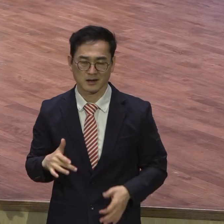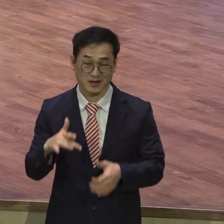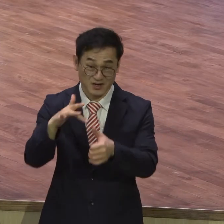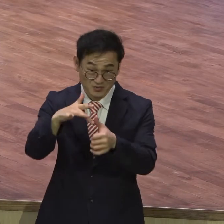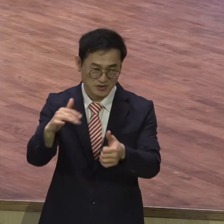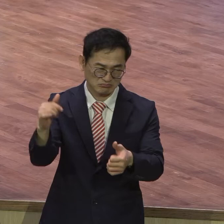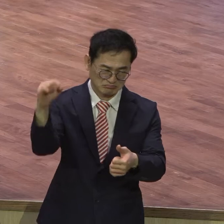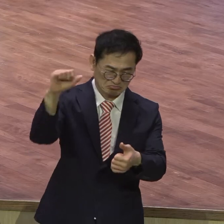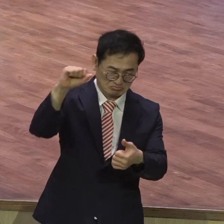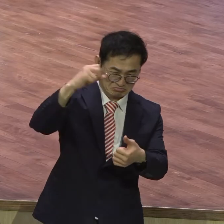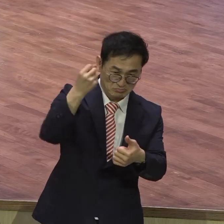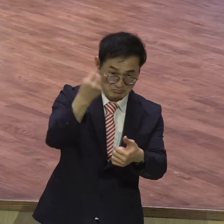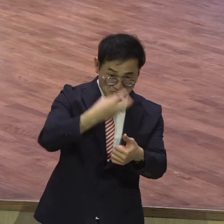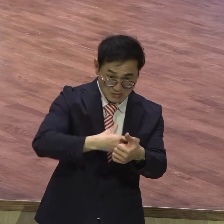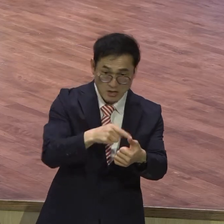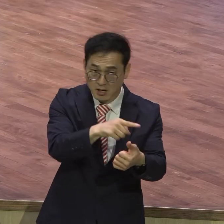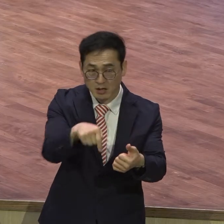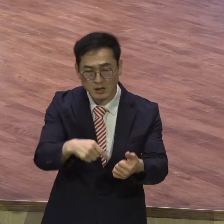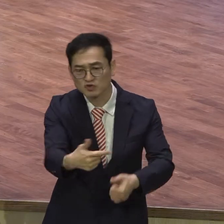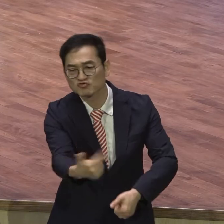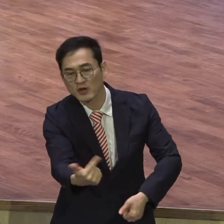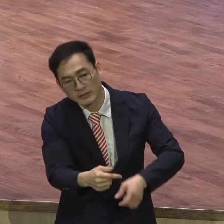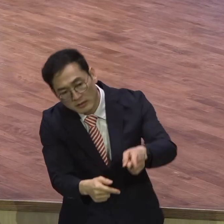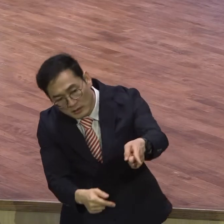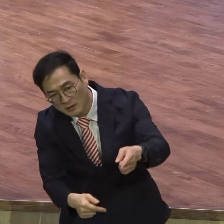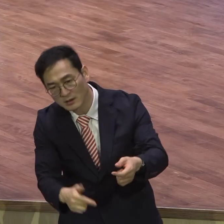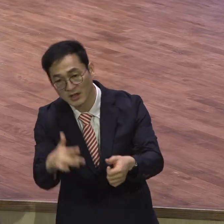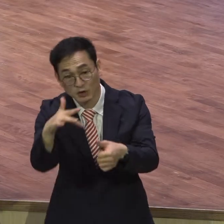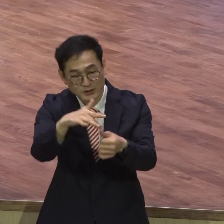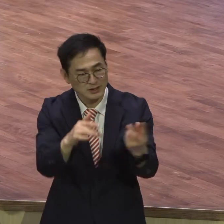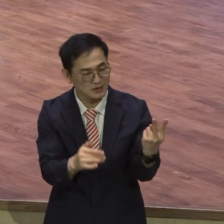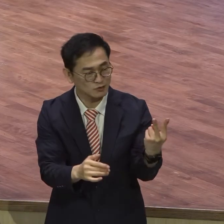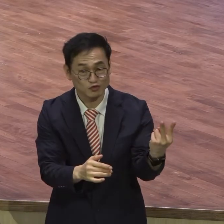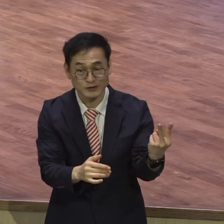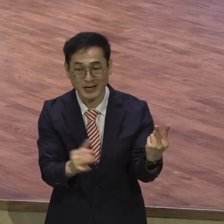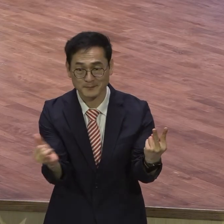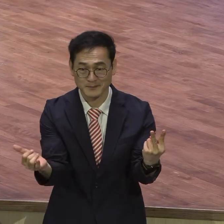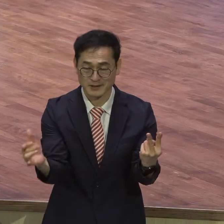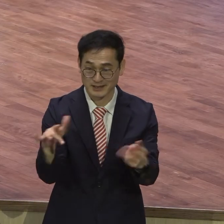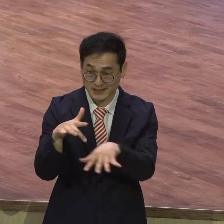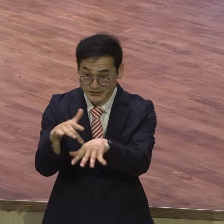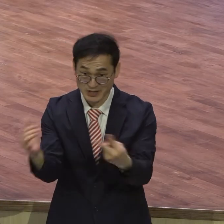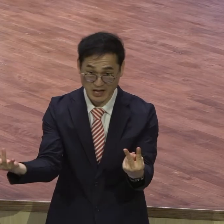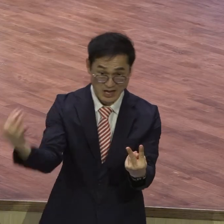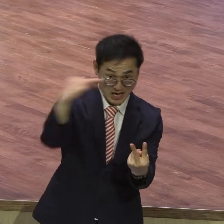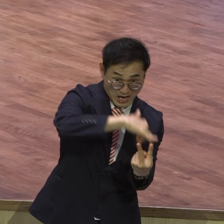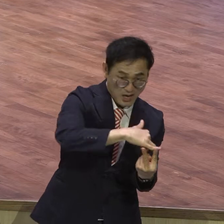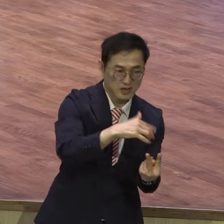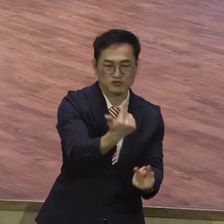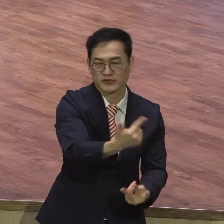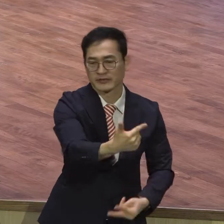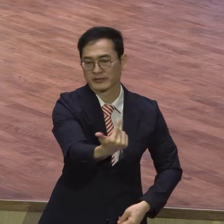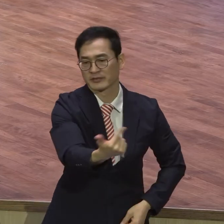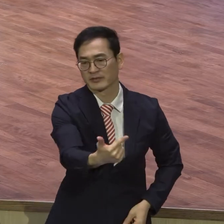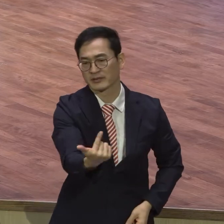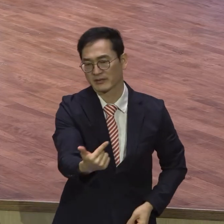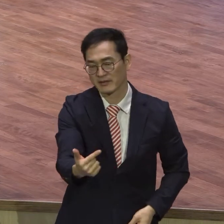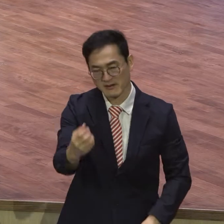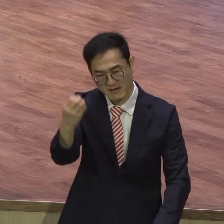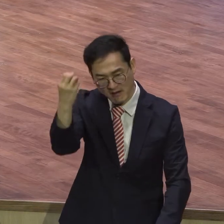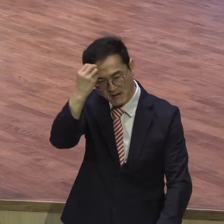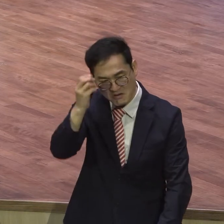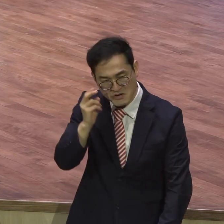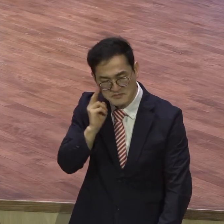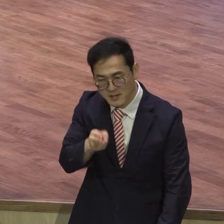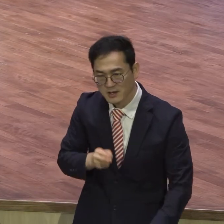마리 몇백 마리 지금 6천마리 6천마리 두 사람에게 들어간 군대 귀신 그 비정상적인